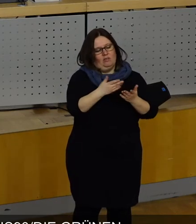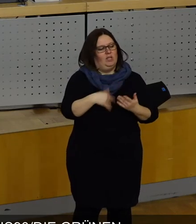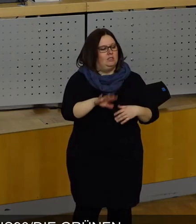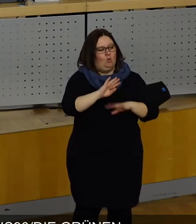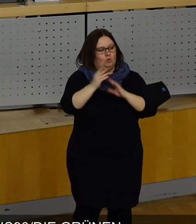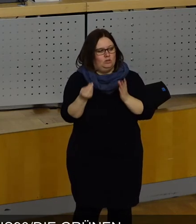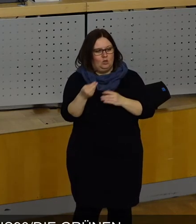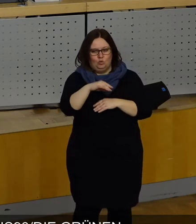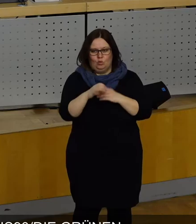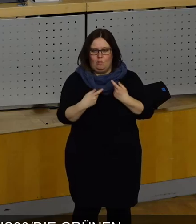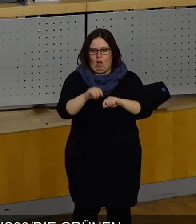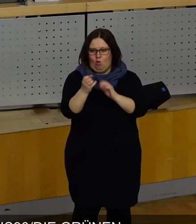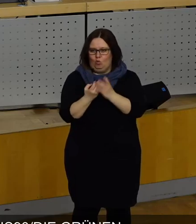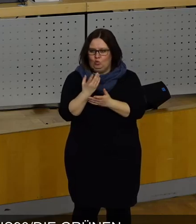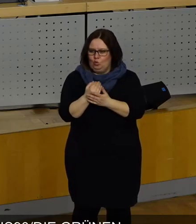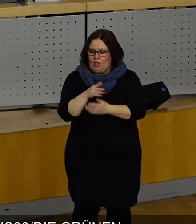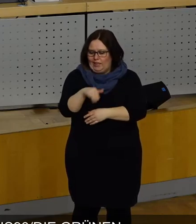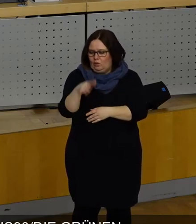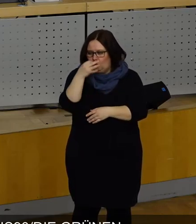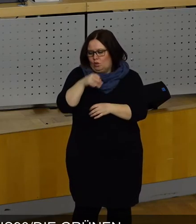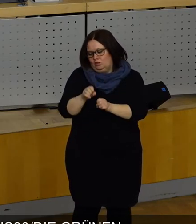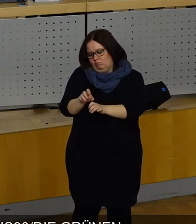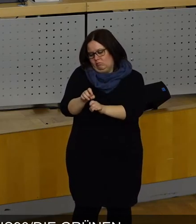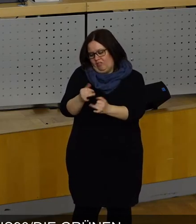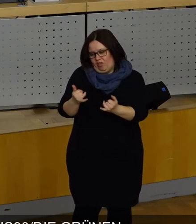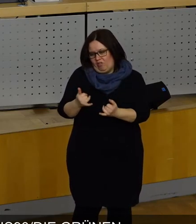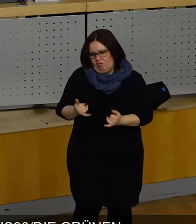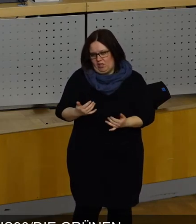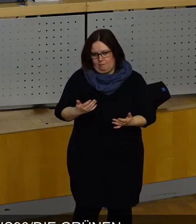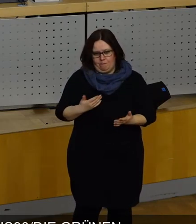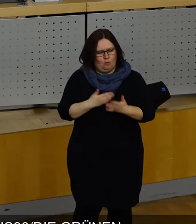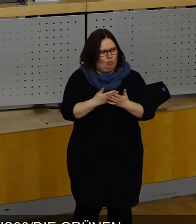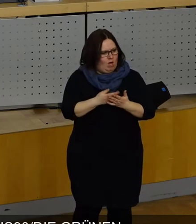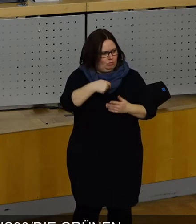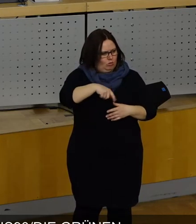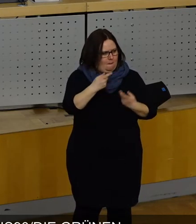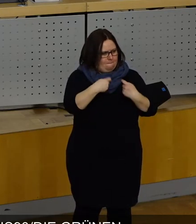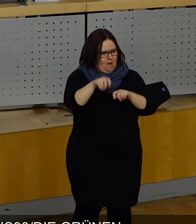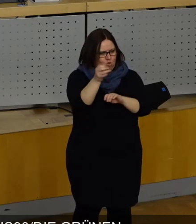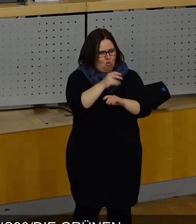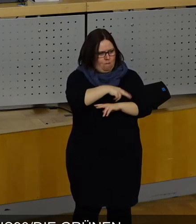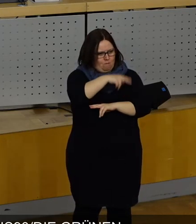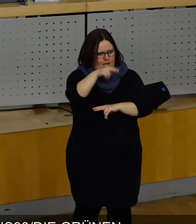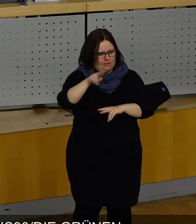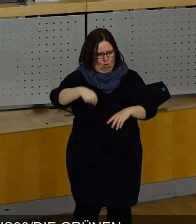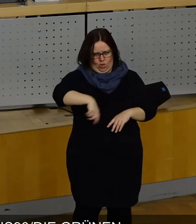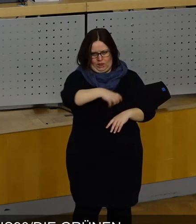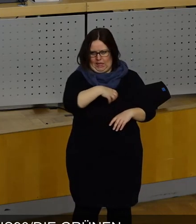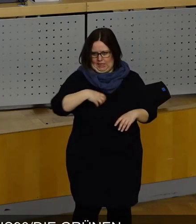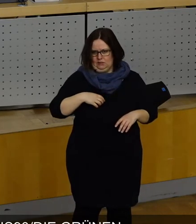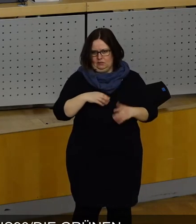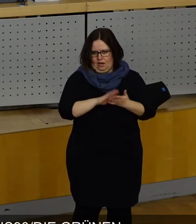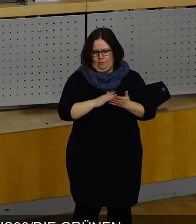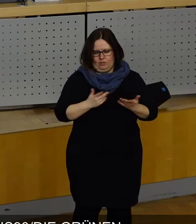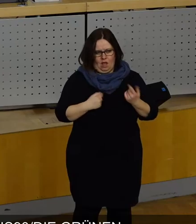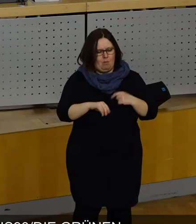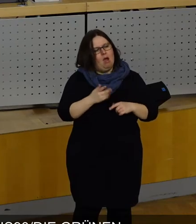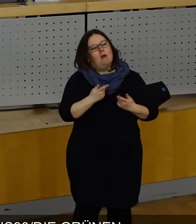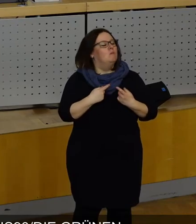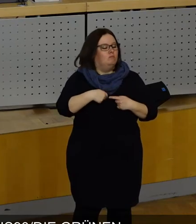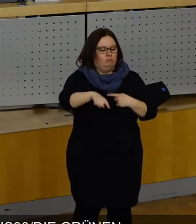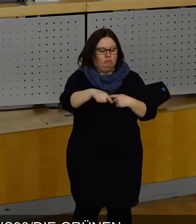Vermittlung von Baukultur an Kinder und Jugendliche. Aber auch die Frage, wenn Sie zur Baumesse gehen heute, in Dresden findet sie ja statt, mit welchen